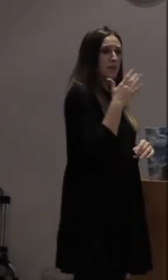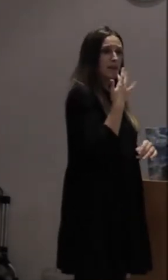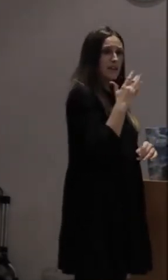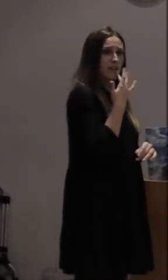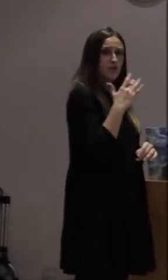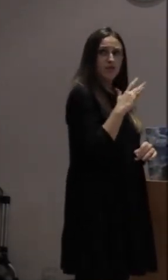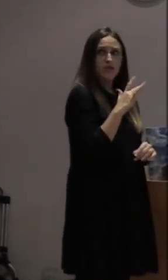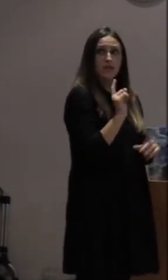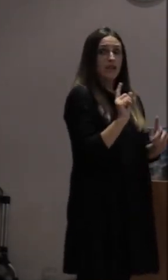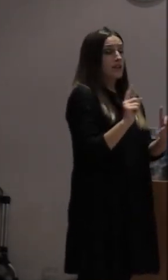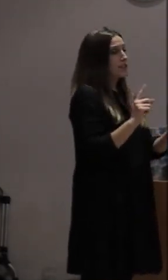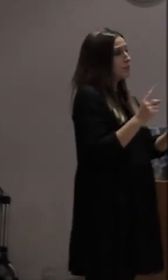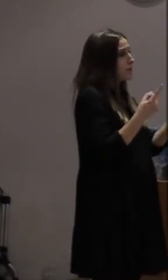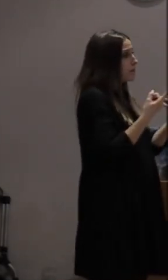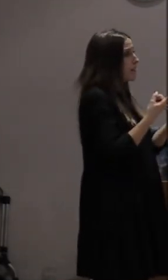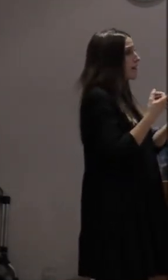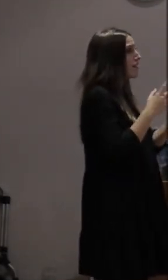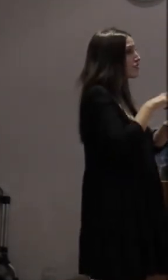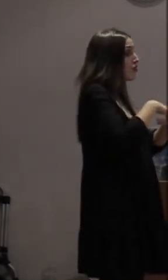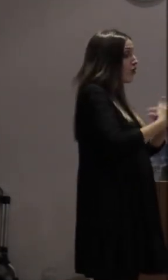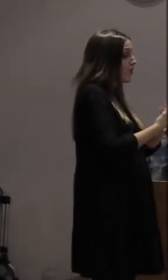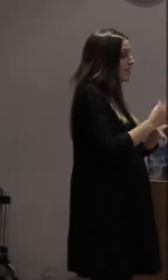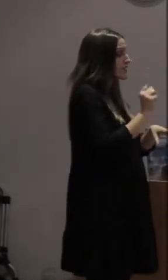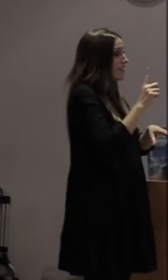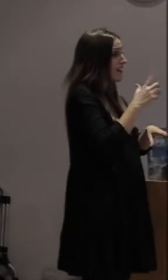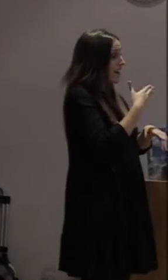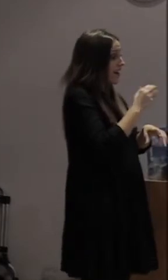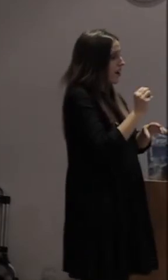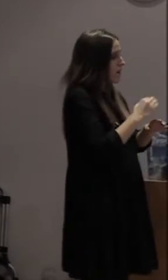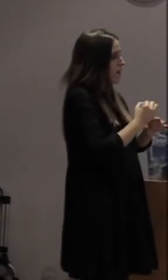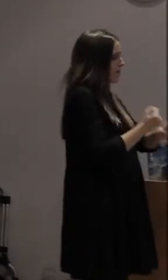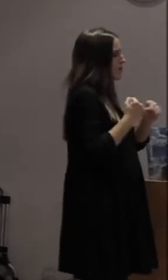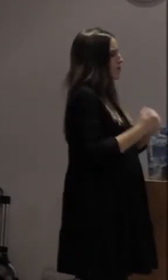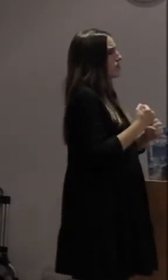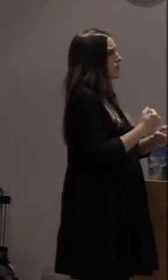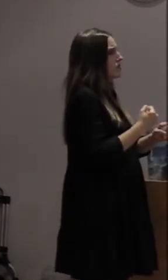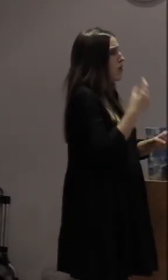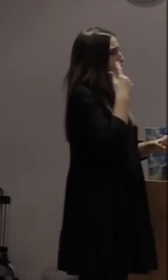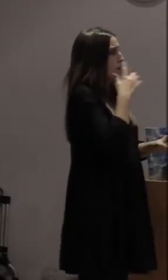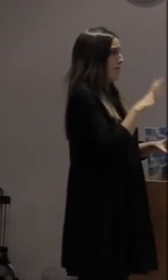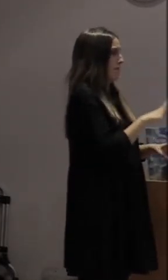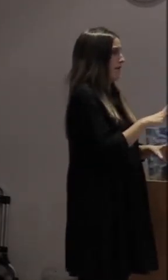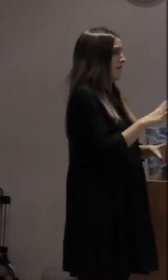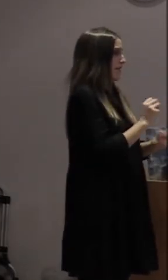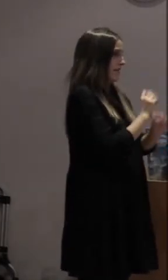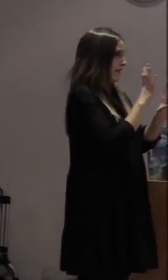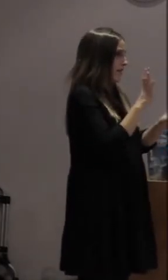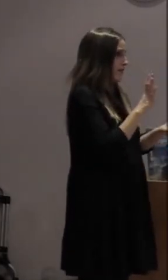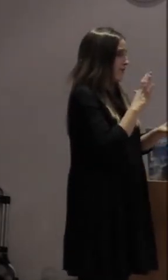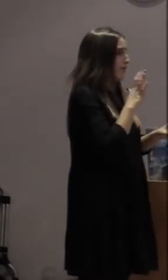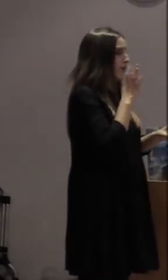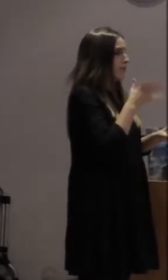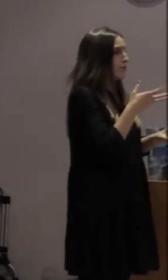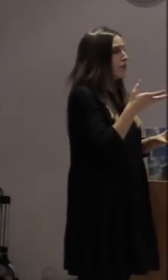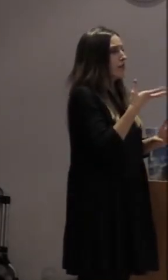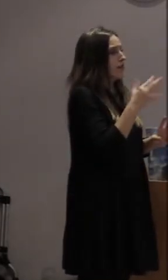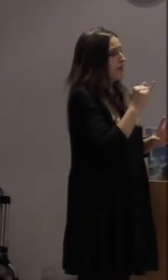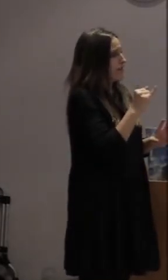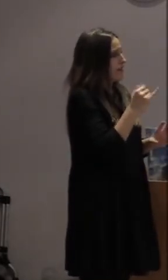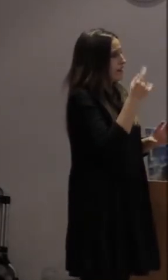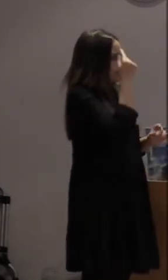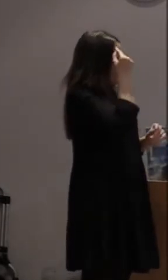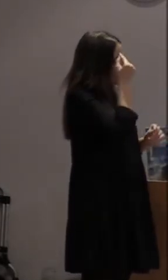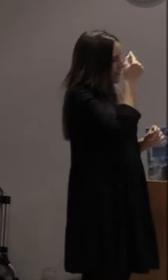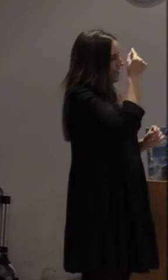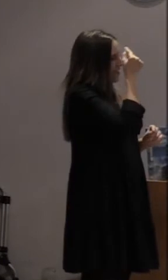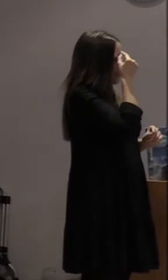de las primeras horas del alba, pero particularmente intenso, parece claro que fue porque tenía ese recuerdo en la